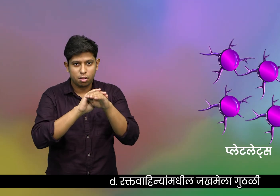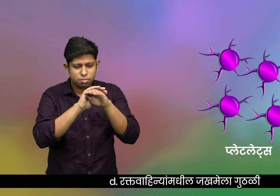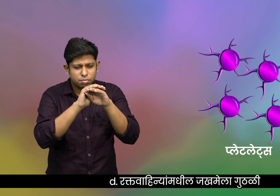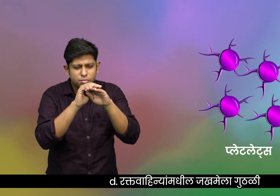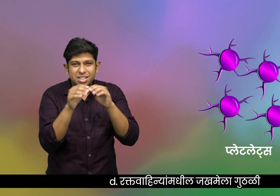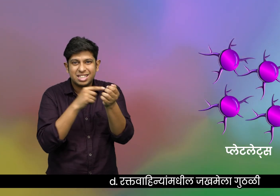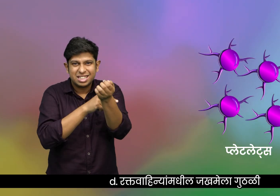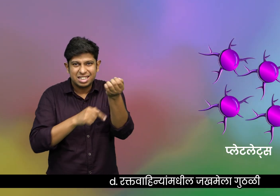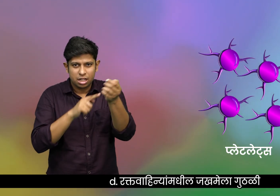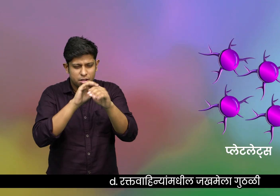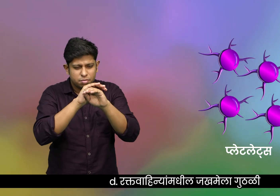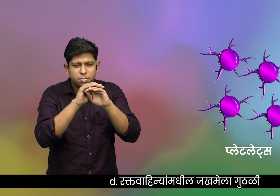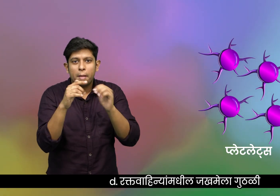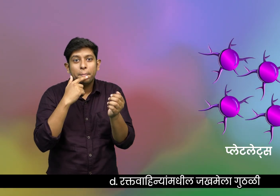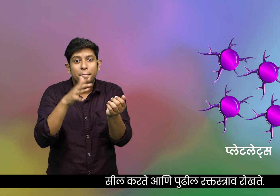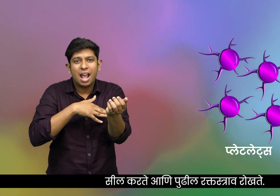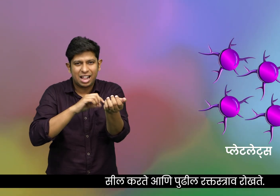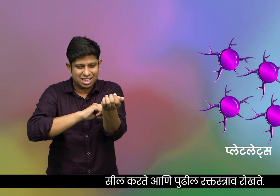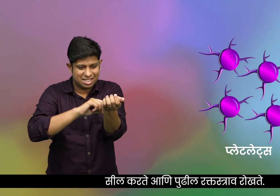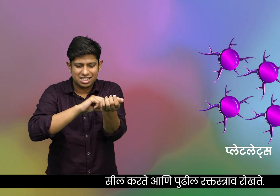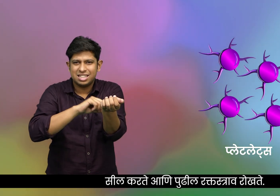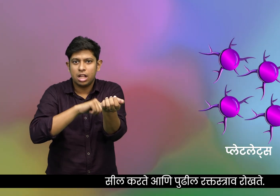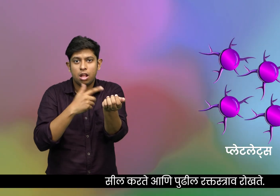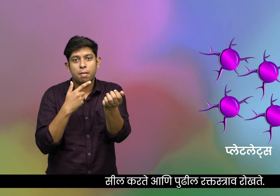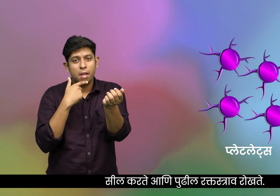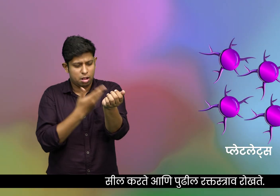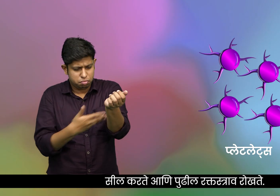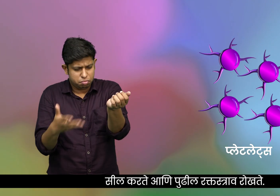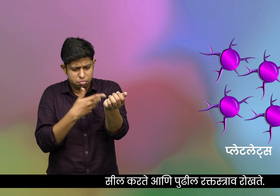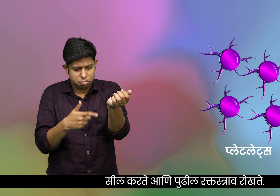रक्तवाहिन्यांमधील जखमेला गुठळी सील करते आणि पुढील रक्तस्राव